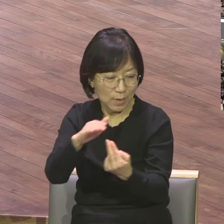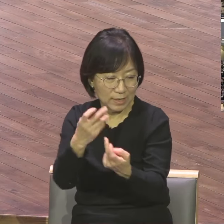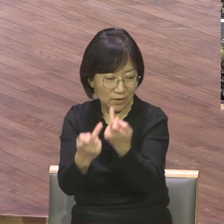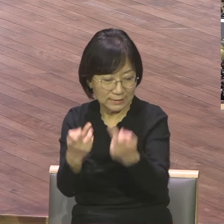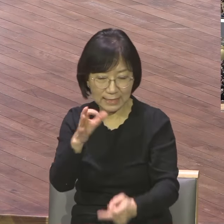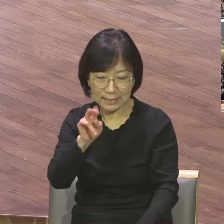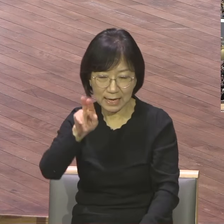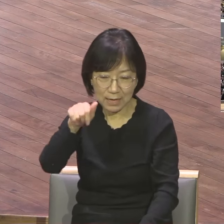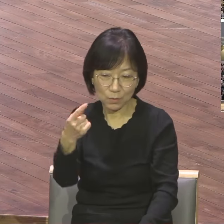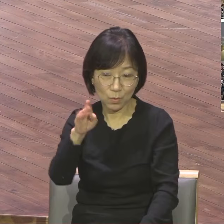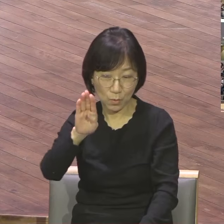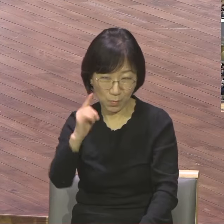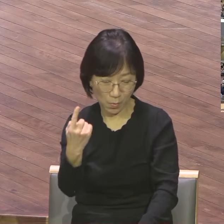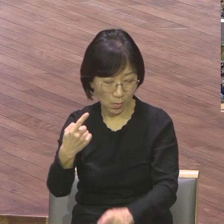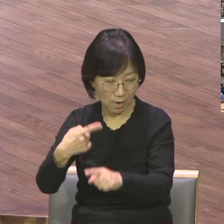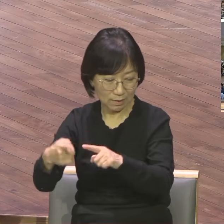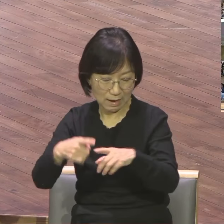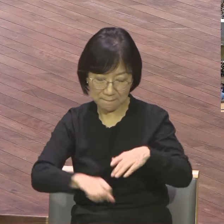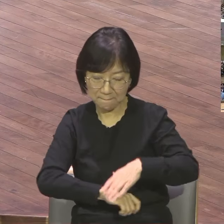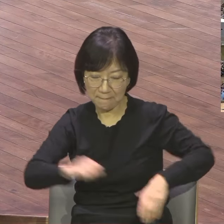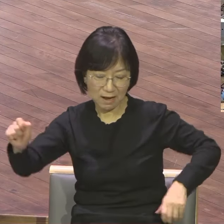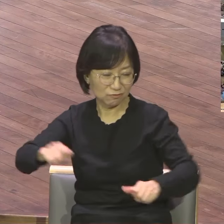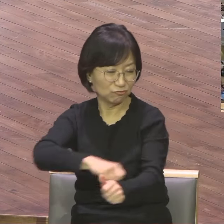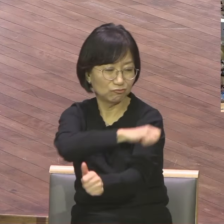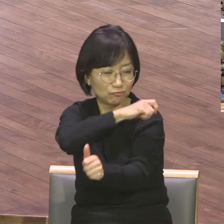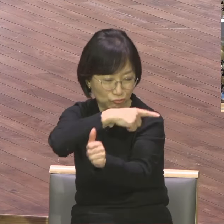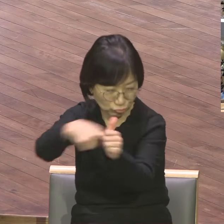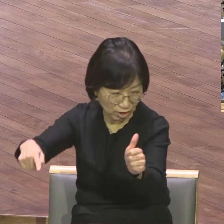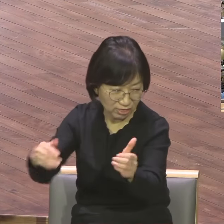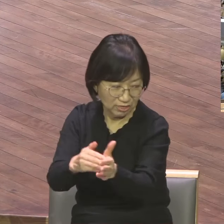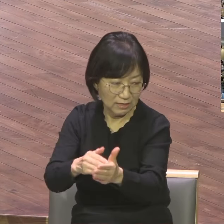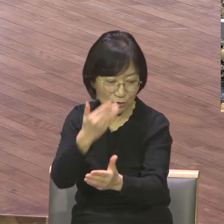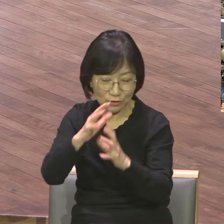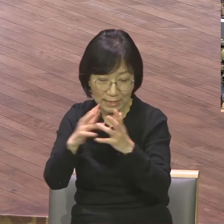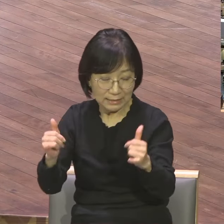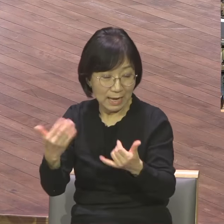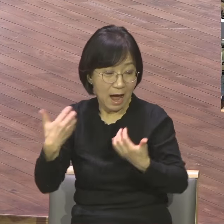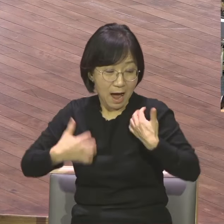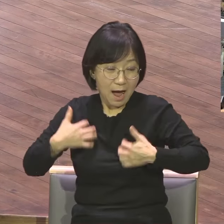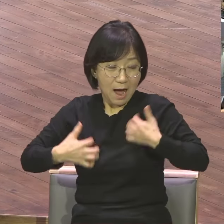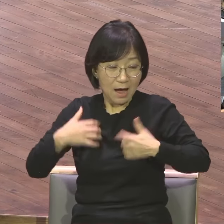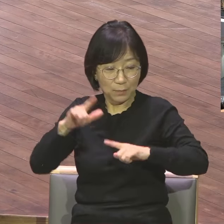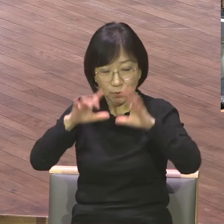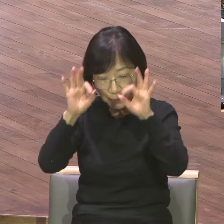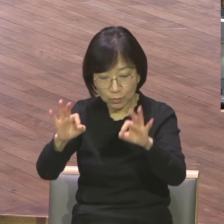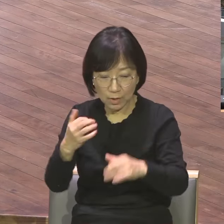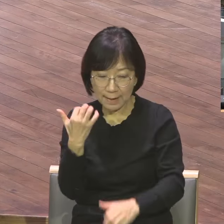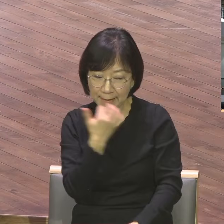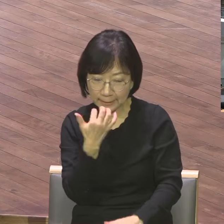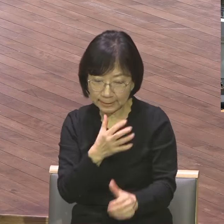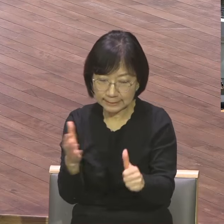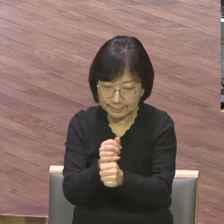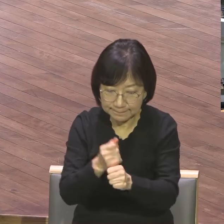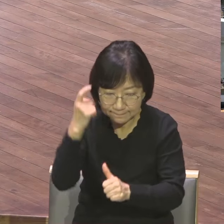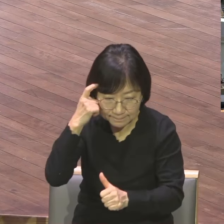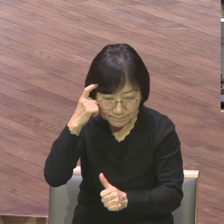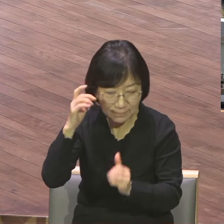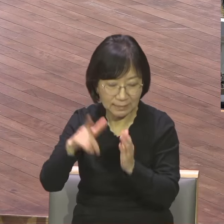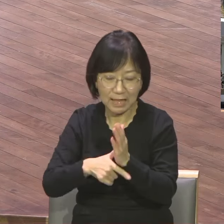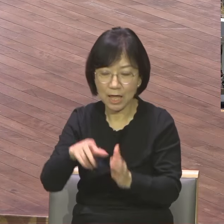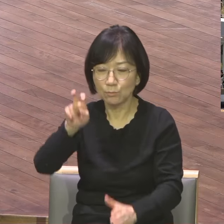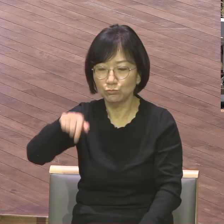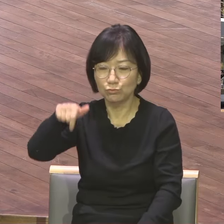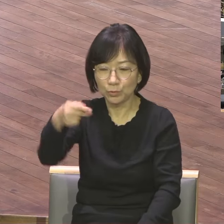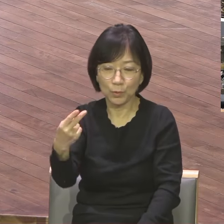형제 야고보를 칼로 죽이니 유대인들이 이 일을 기뻐하는 것을 보고 베드로도 잡으려 할세